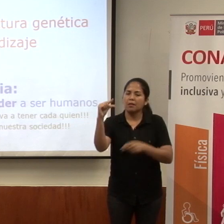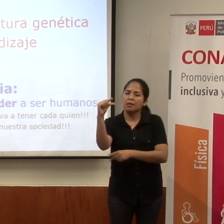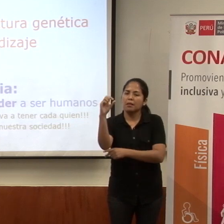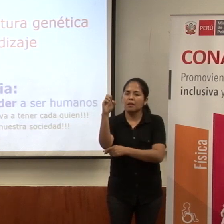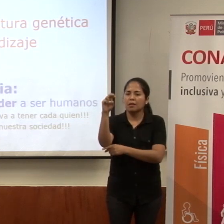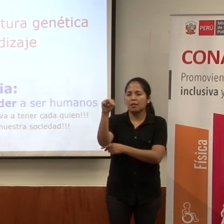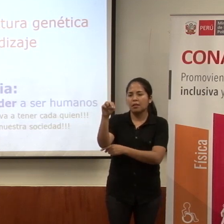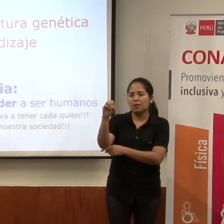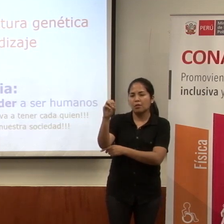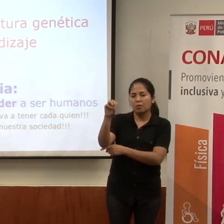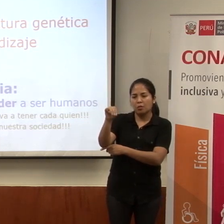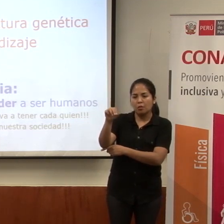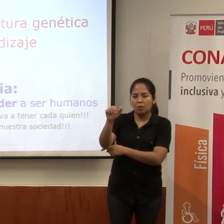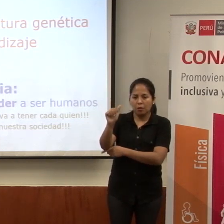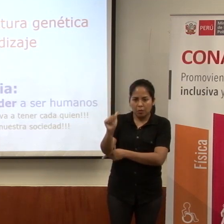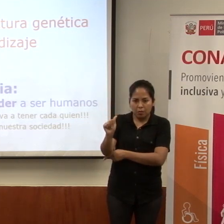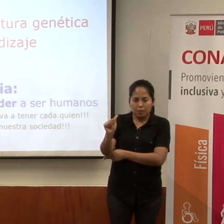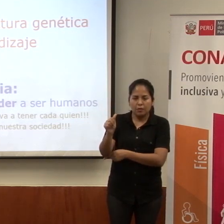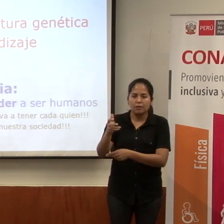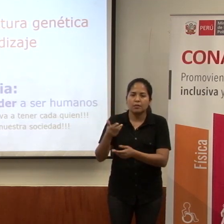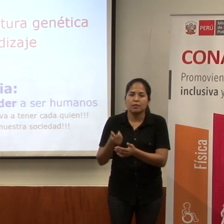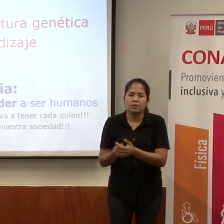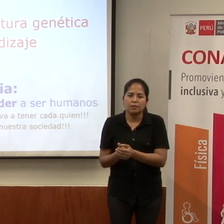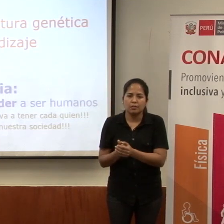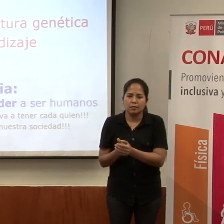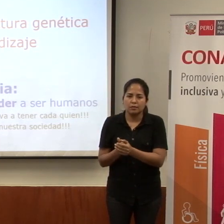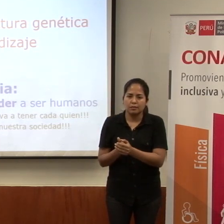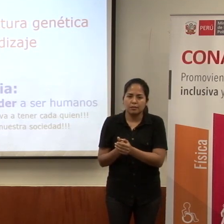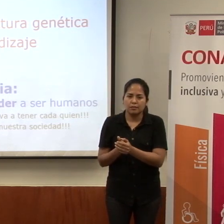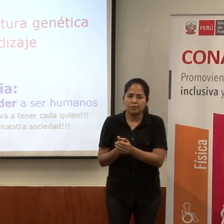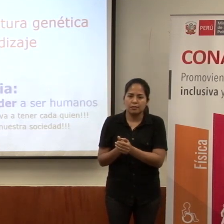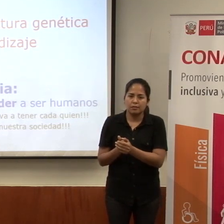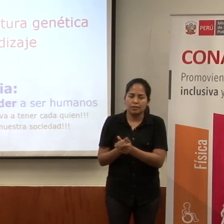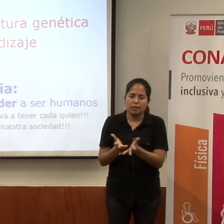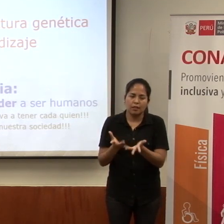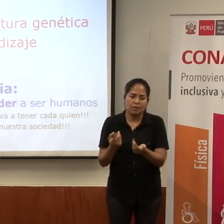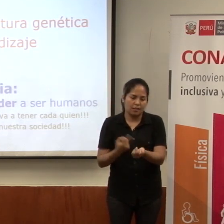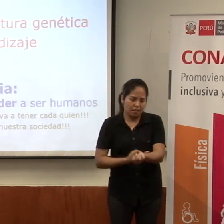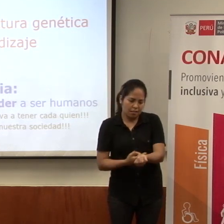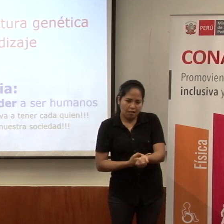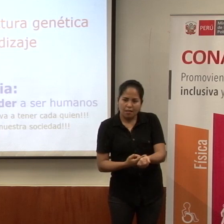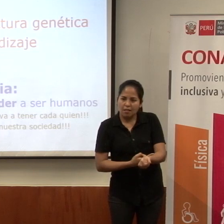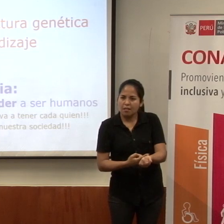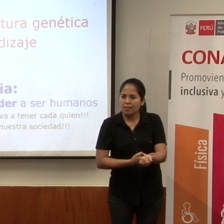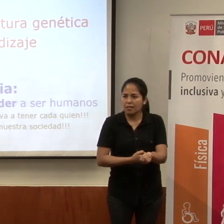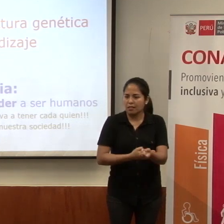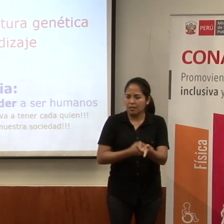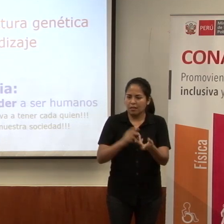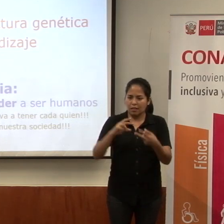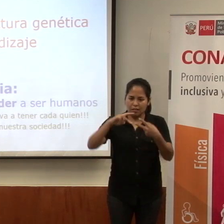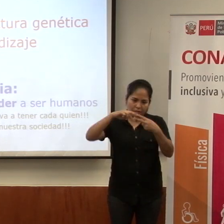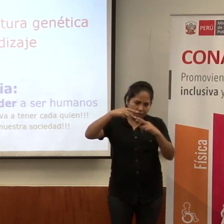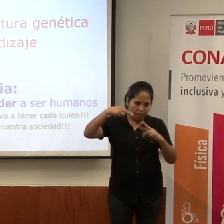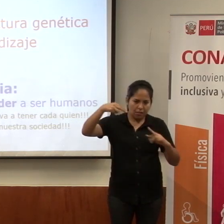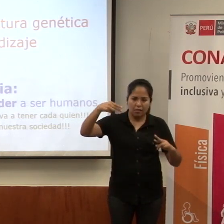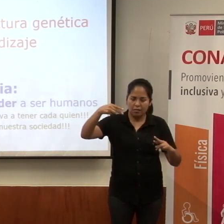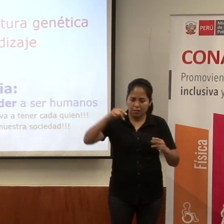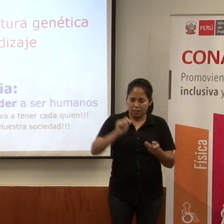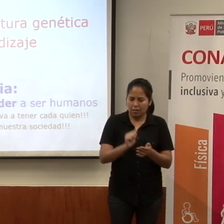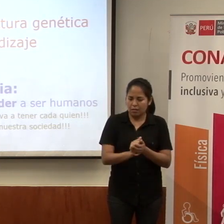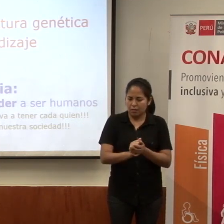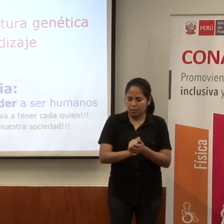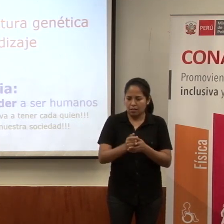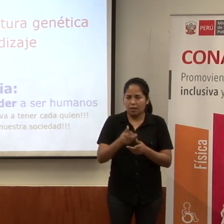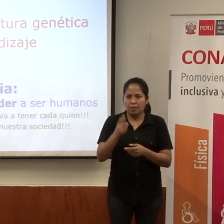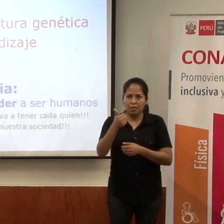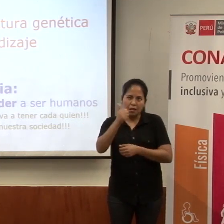esta revolución de todo lo que es la genética molecular de los últimos 20 años, y hace más o